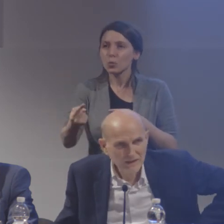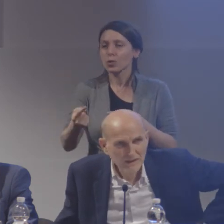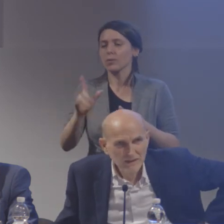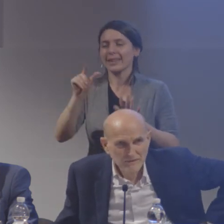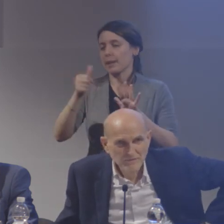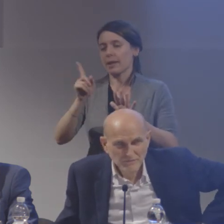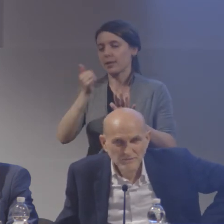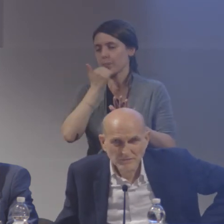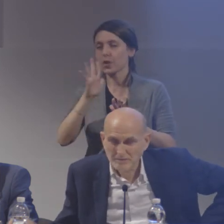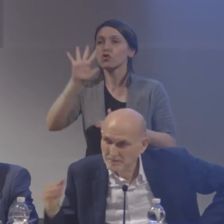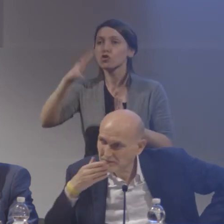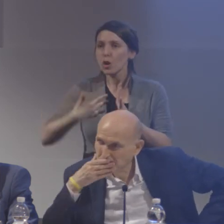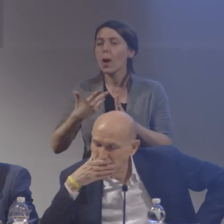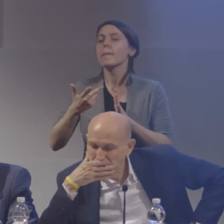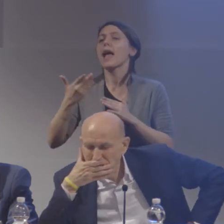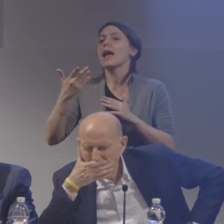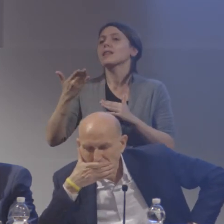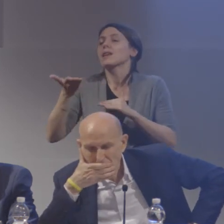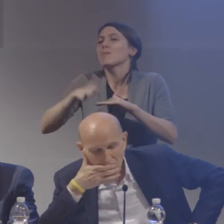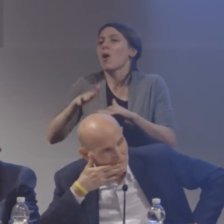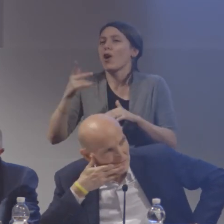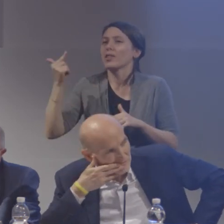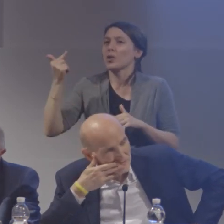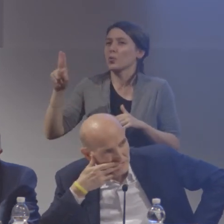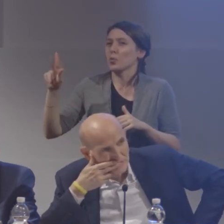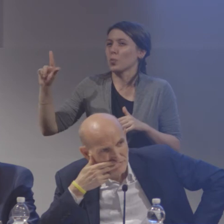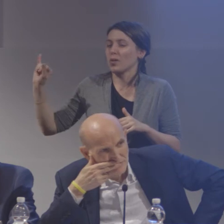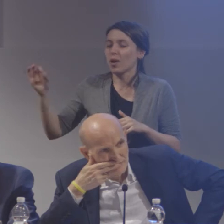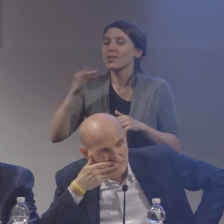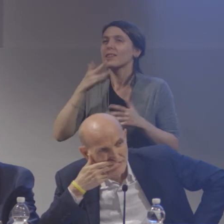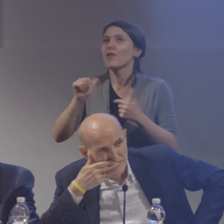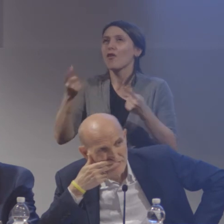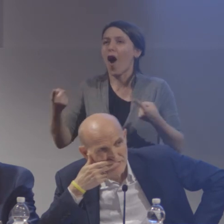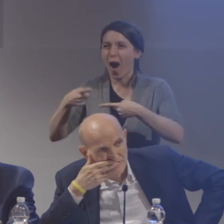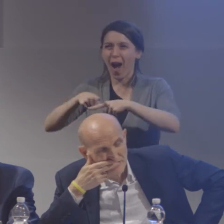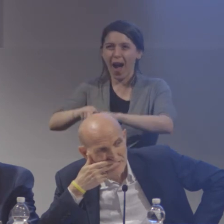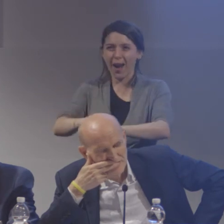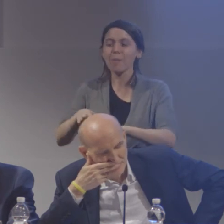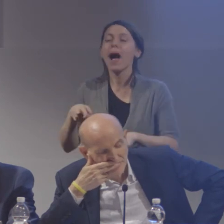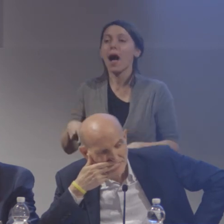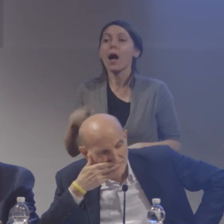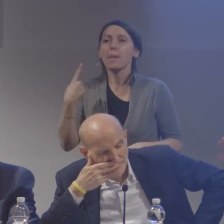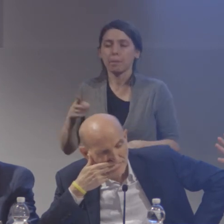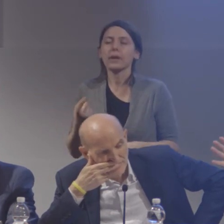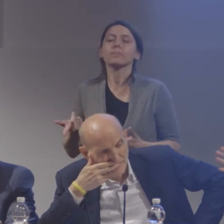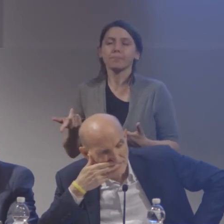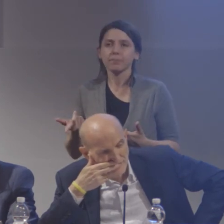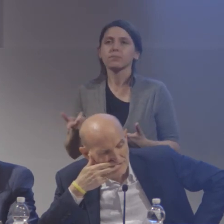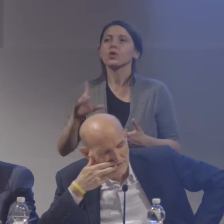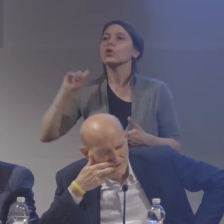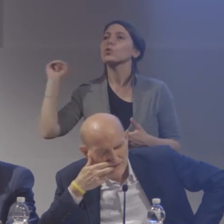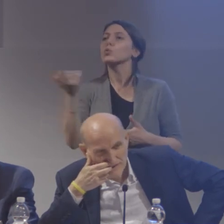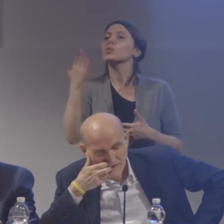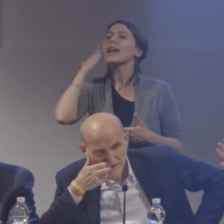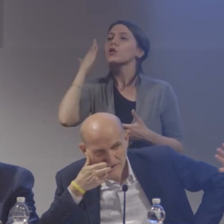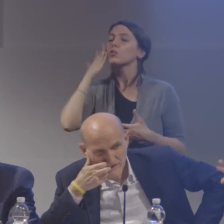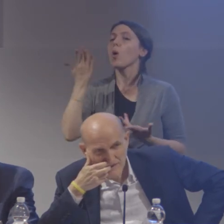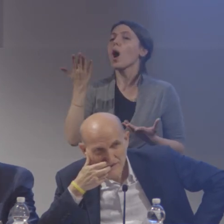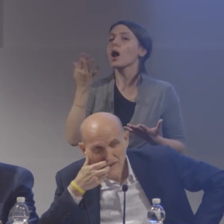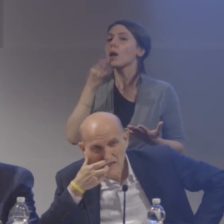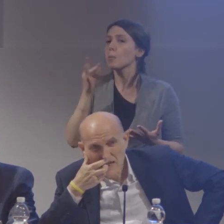5 mesi della morte di Tullio De Mauro, quindi facciamo anche questo intreccio e faremo un collegamento con tutte le scuole, quelle che sono in grado